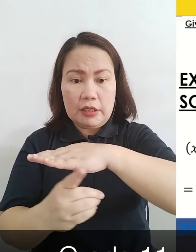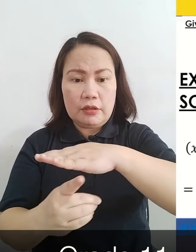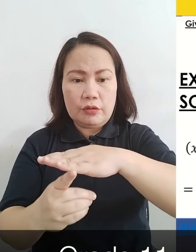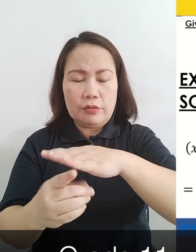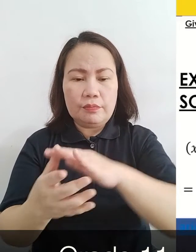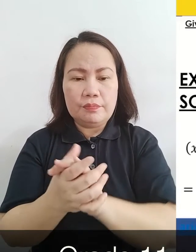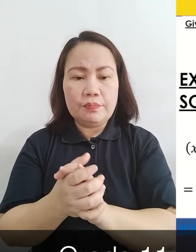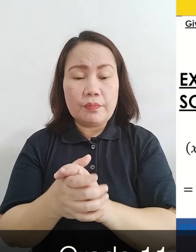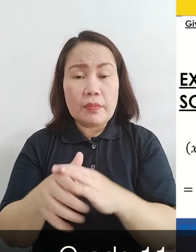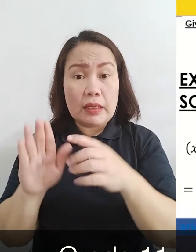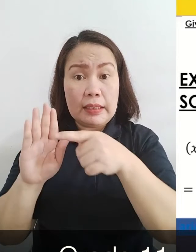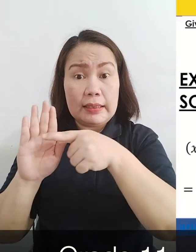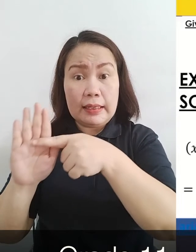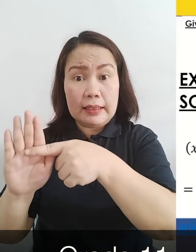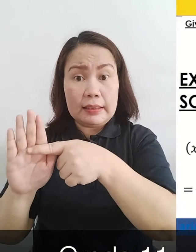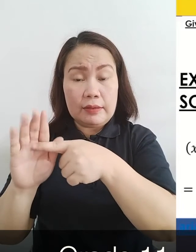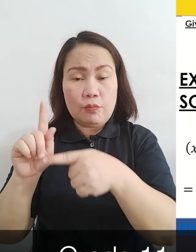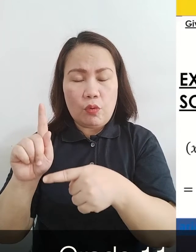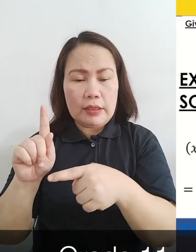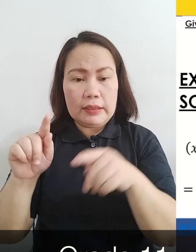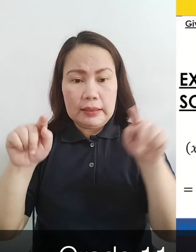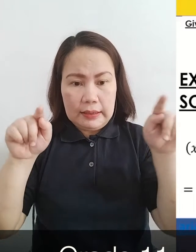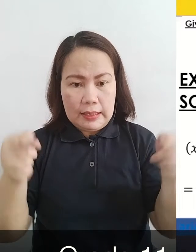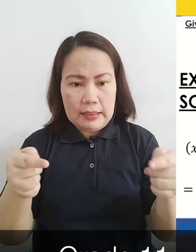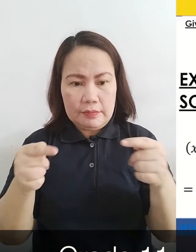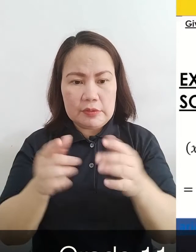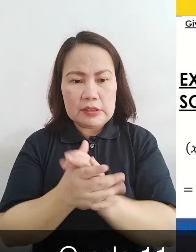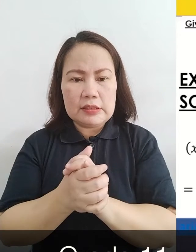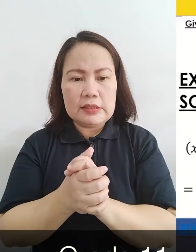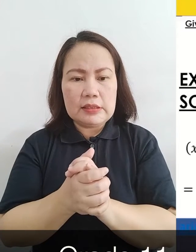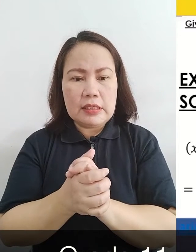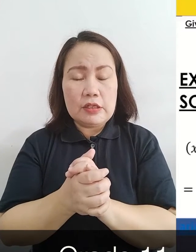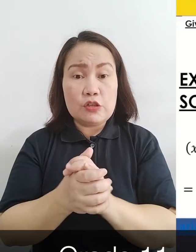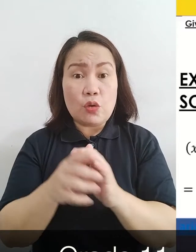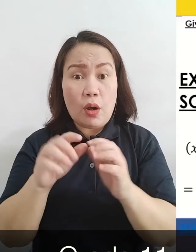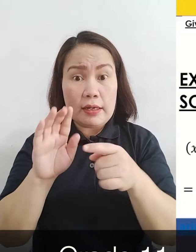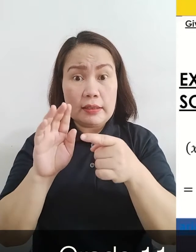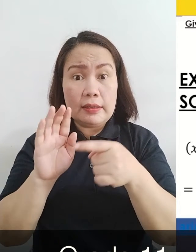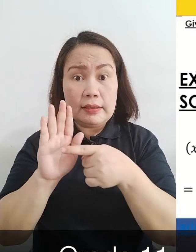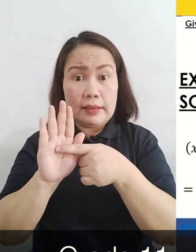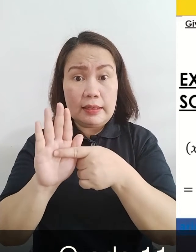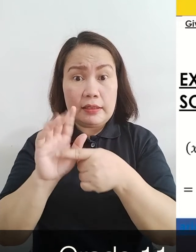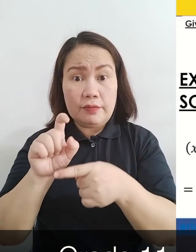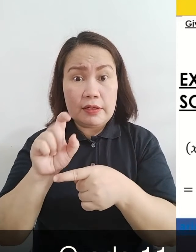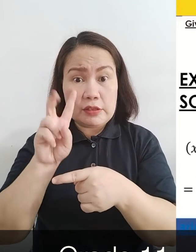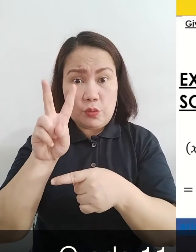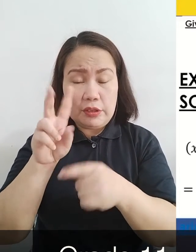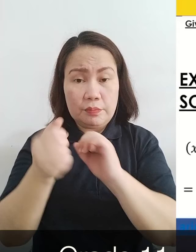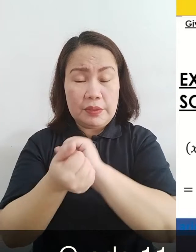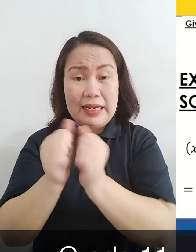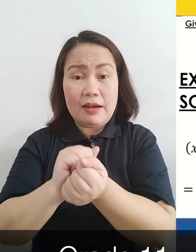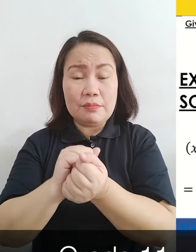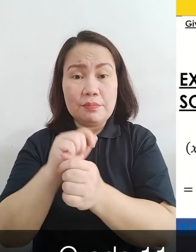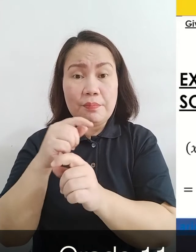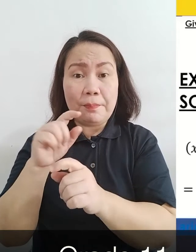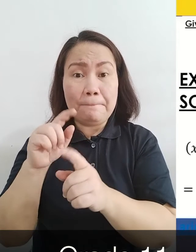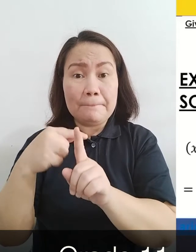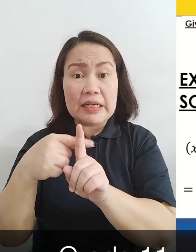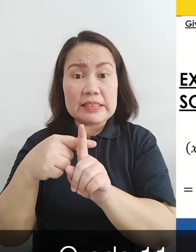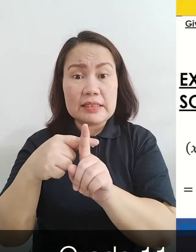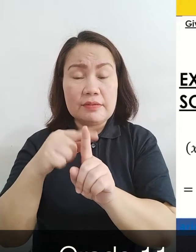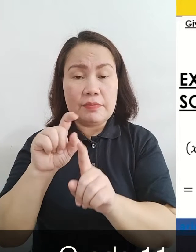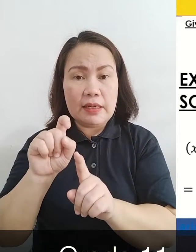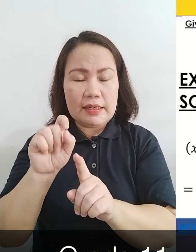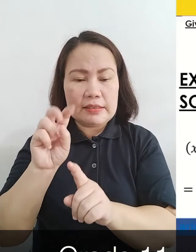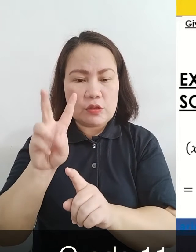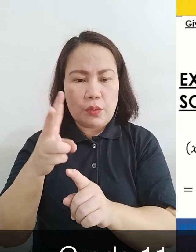1, ibig sabihin, itong negative x squared ay magiging positive x squared na. Yung positive 13